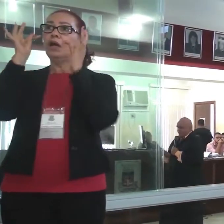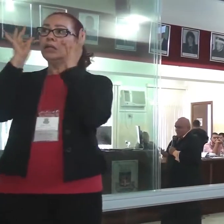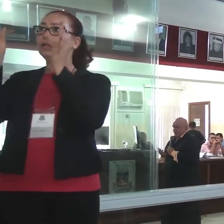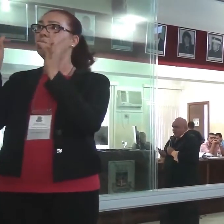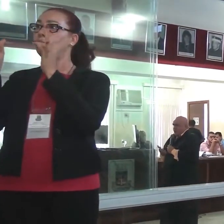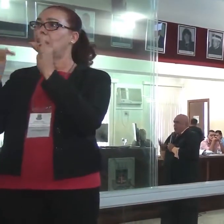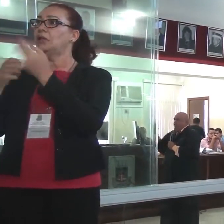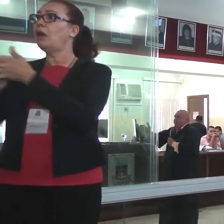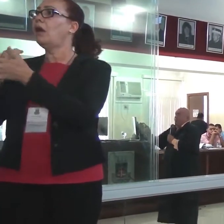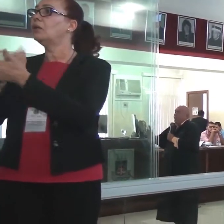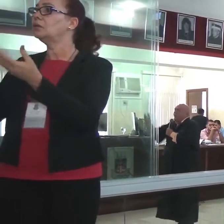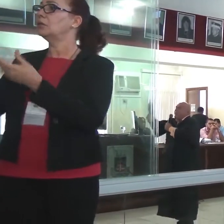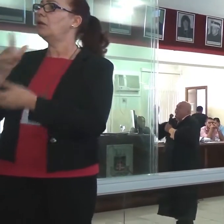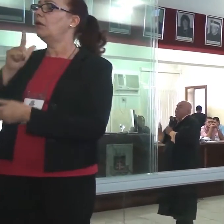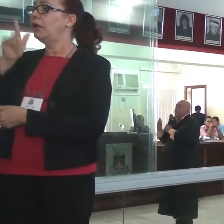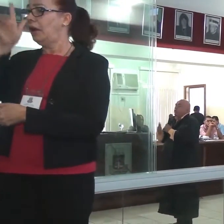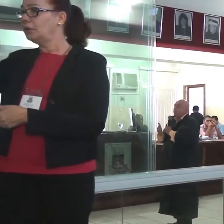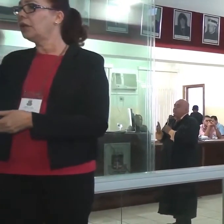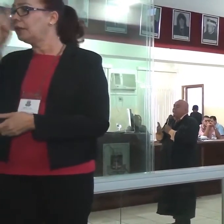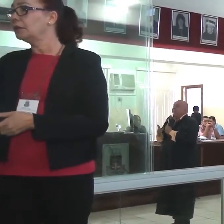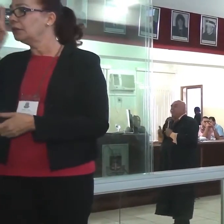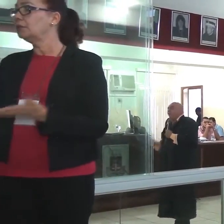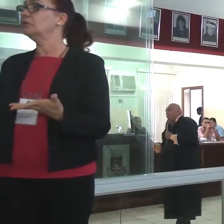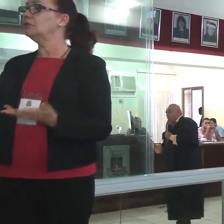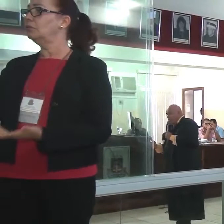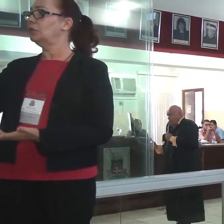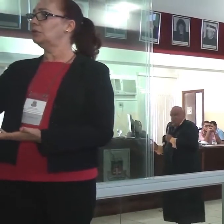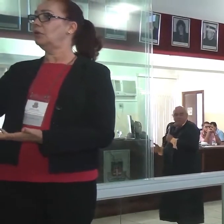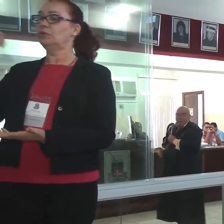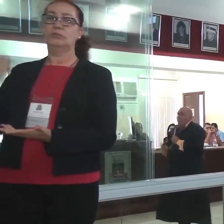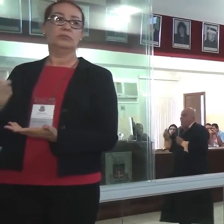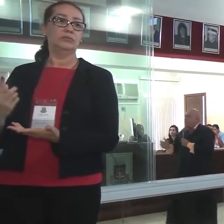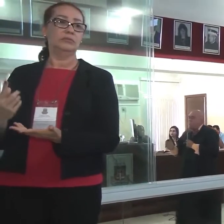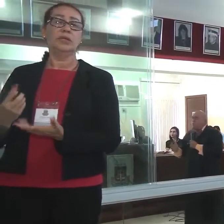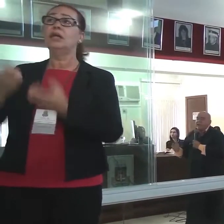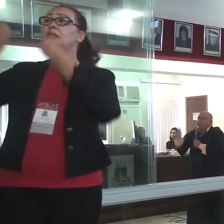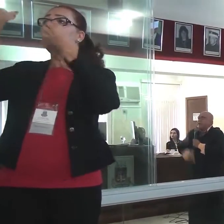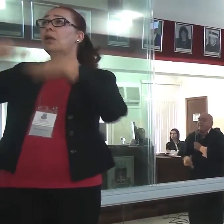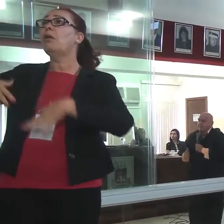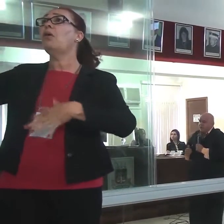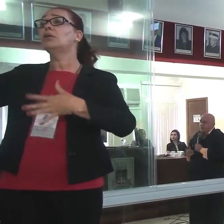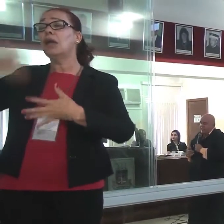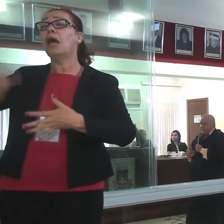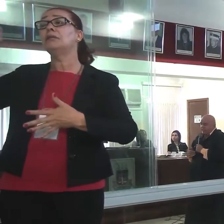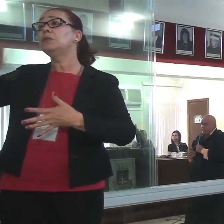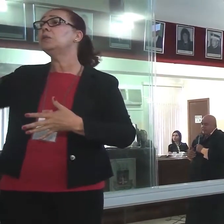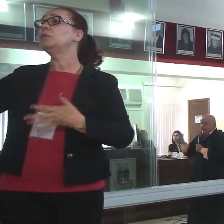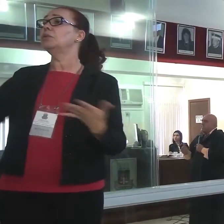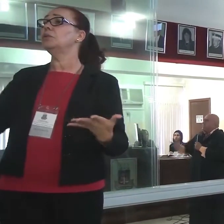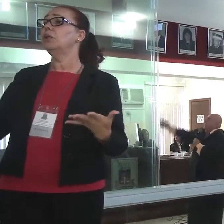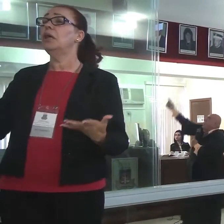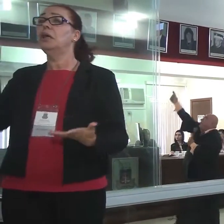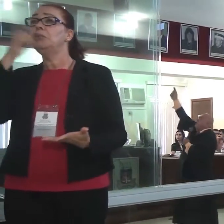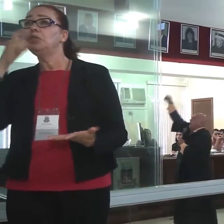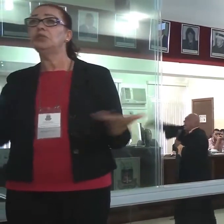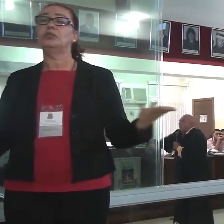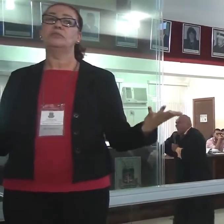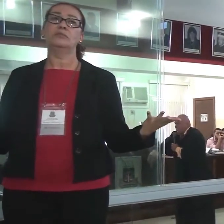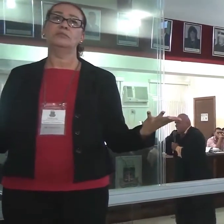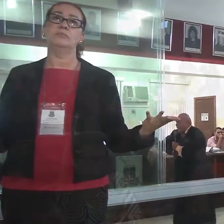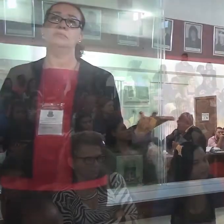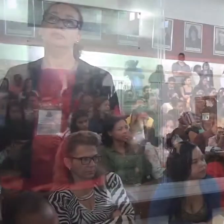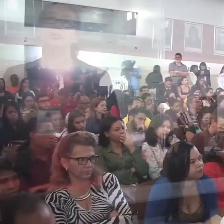acusação, uma testemunha que o trouxe a cor, uma testemunha que enviou aqui, disse perdão,